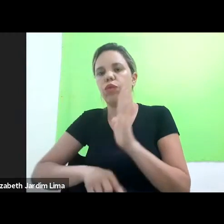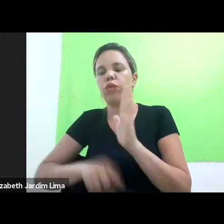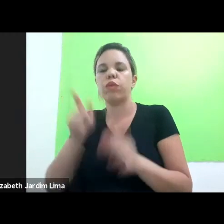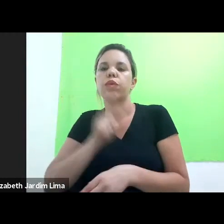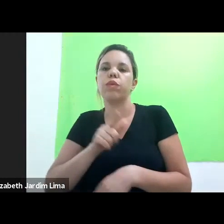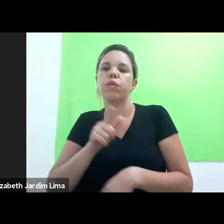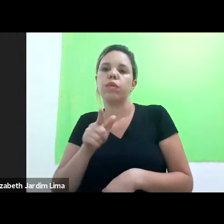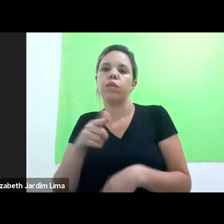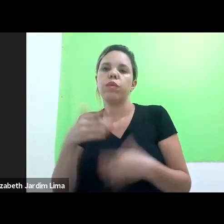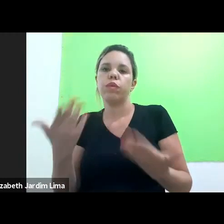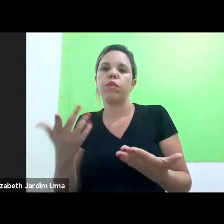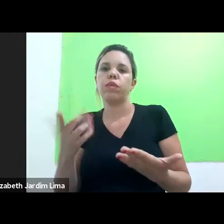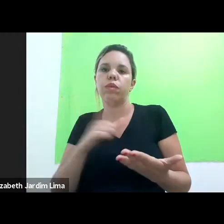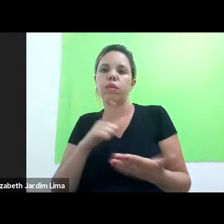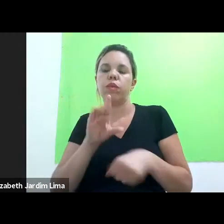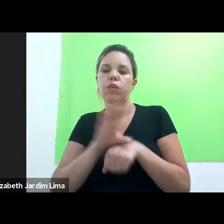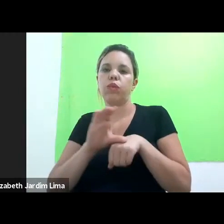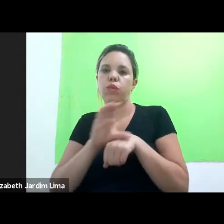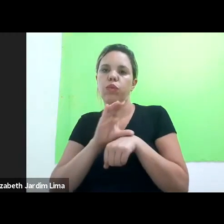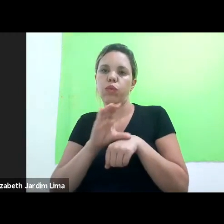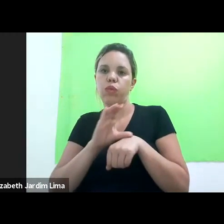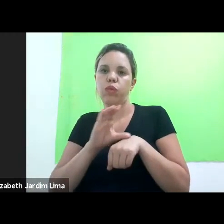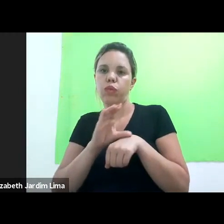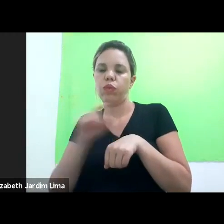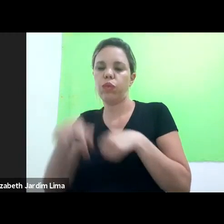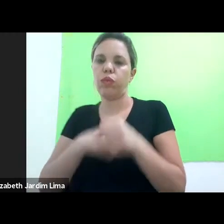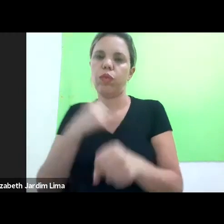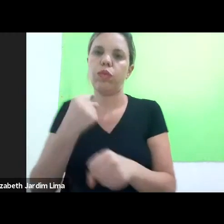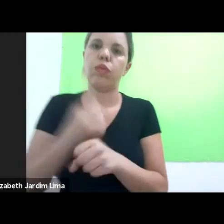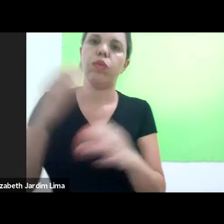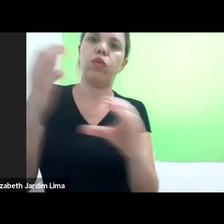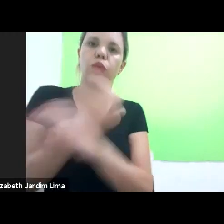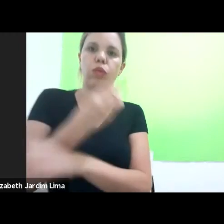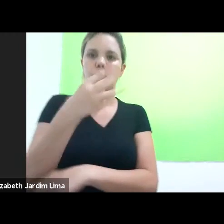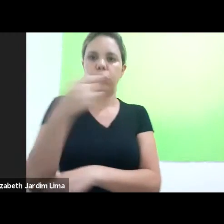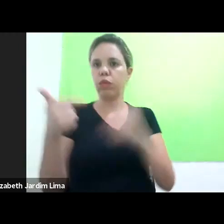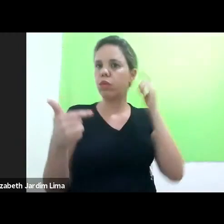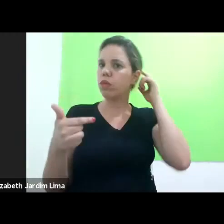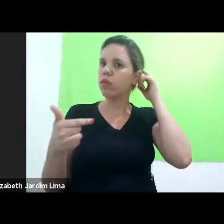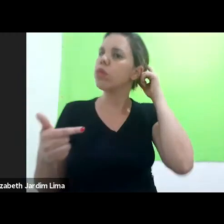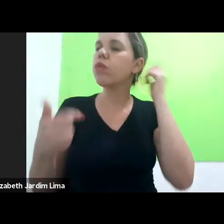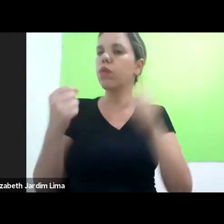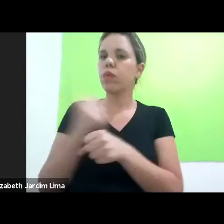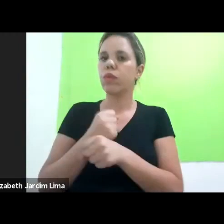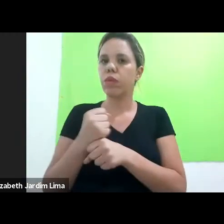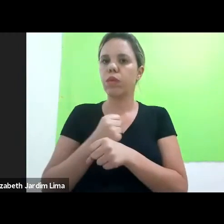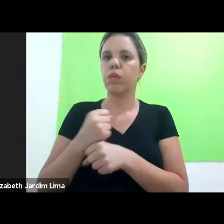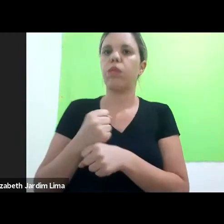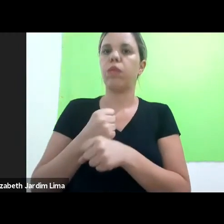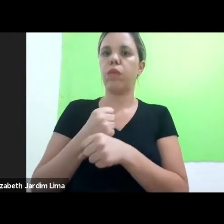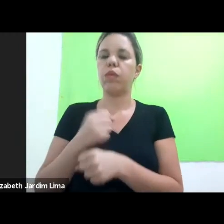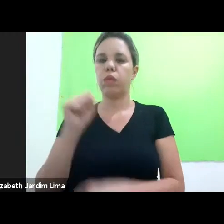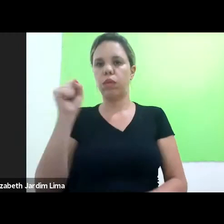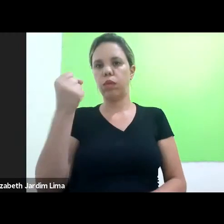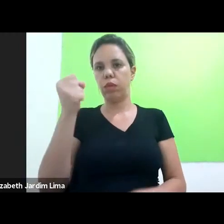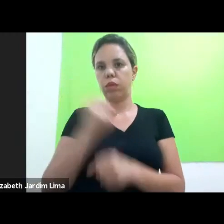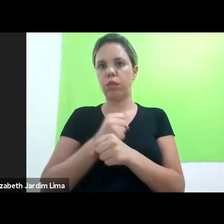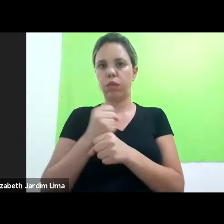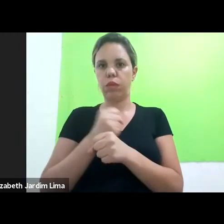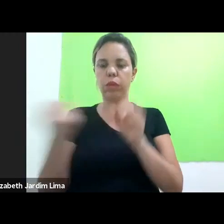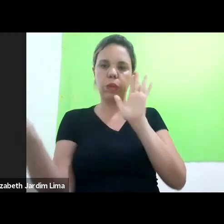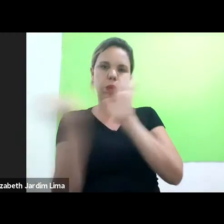E aí nós temos a Constituição, que esse ano completou 32 anos, e a Constituição de 88 ela é um marco